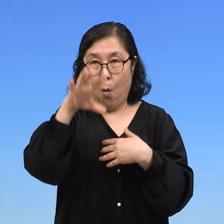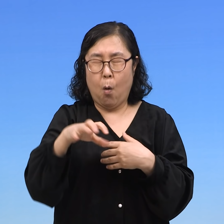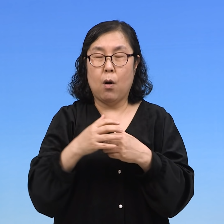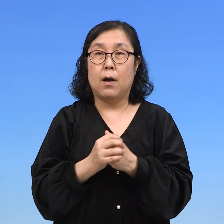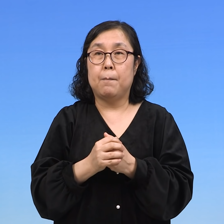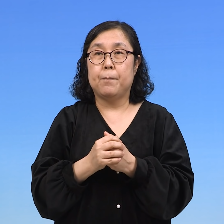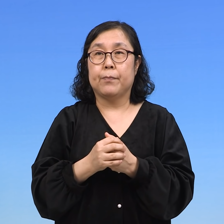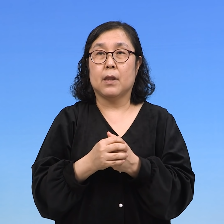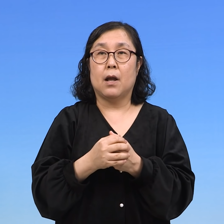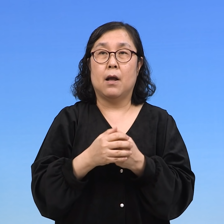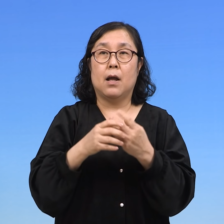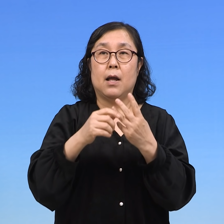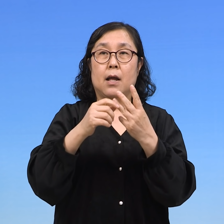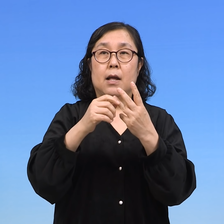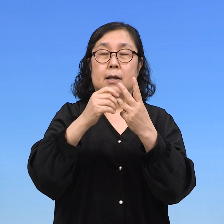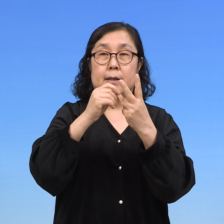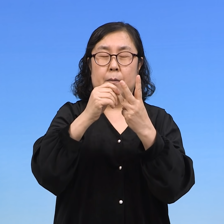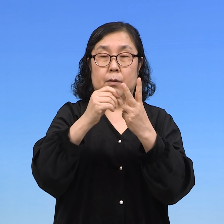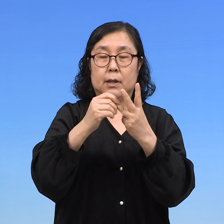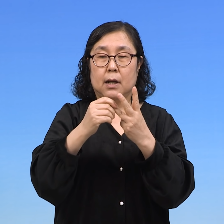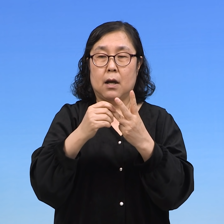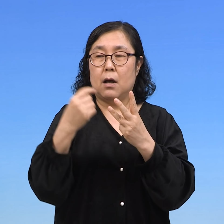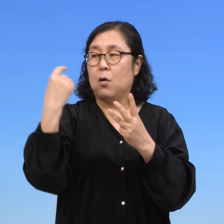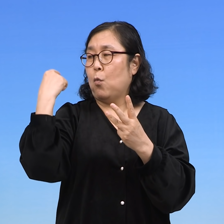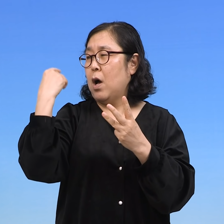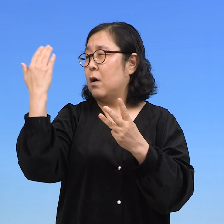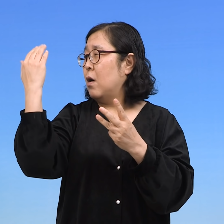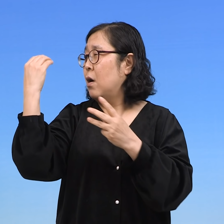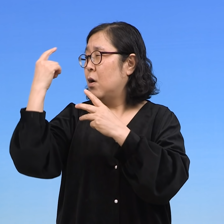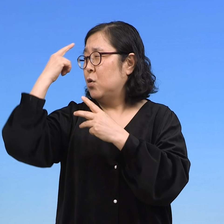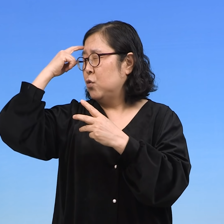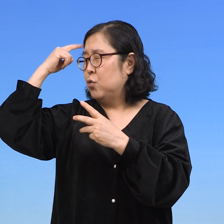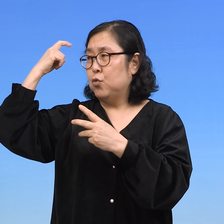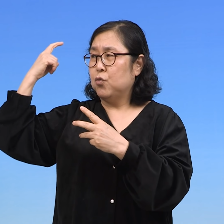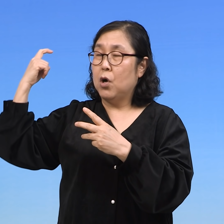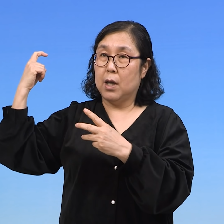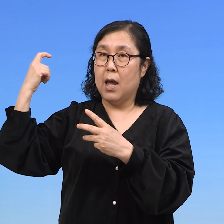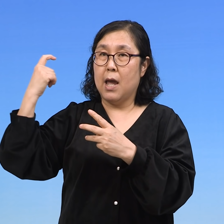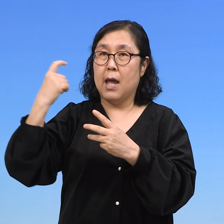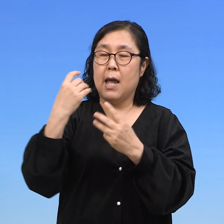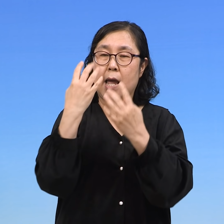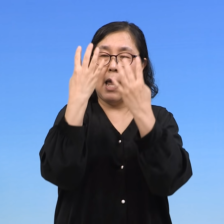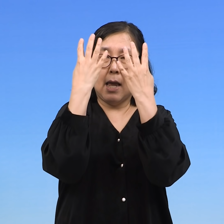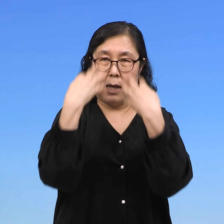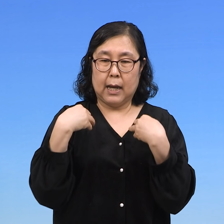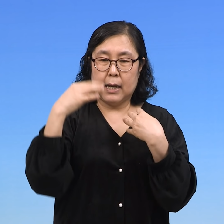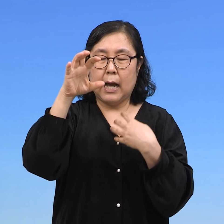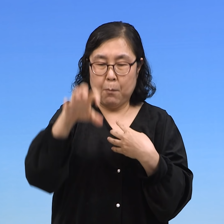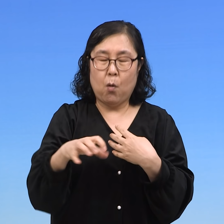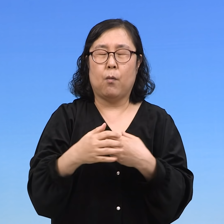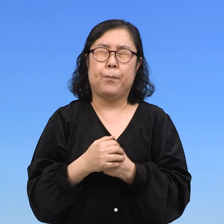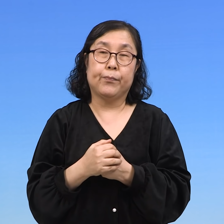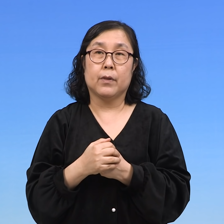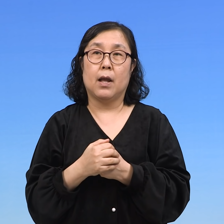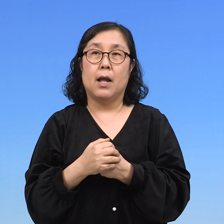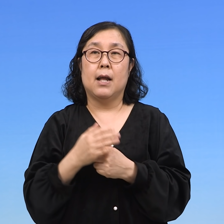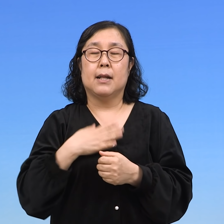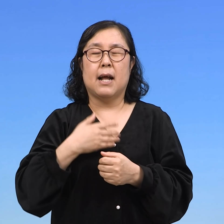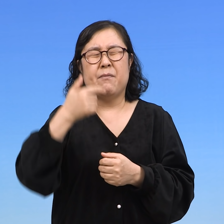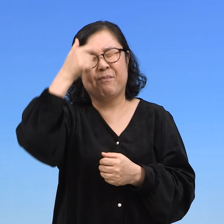번째가 과거에 빠져 있는 회상의 감옥 라떼는 말이야 이게 다 이 감옥이에요 이 감옥